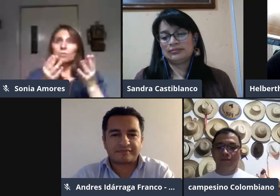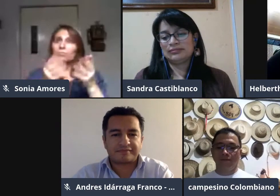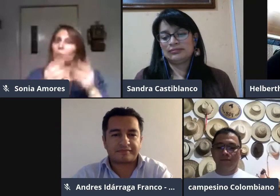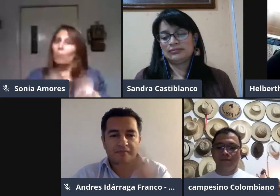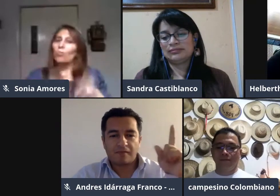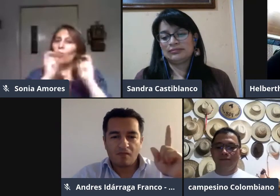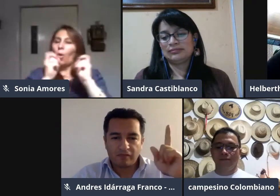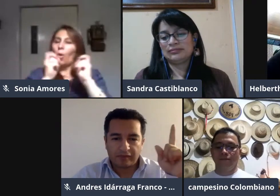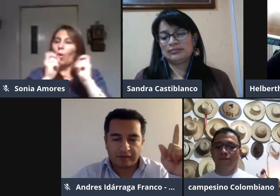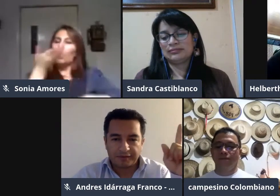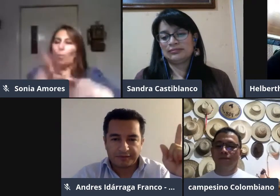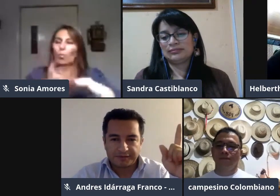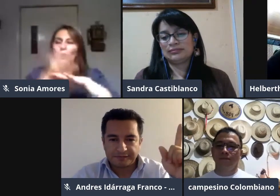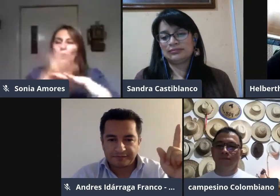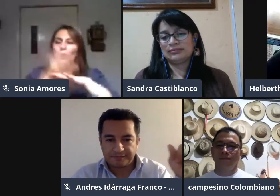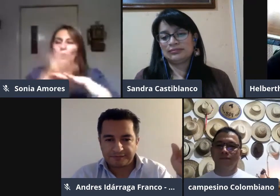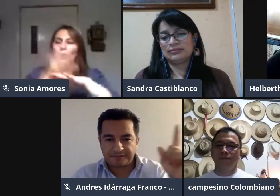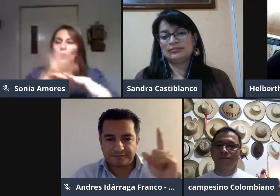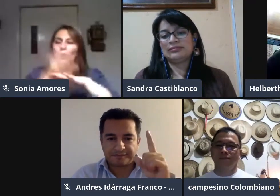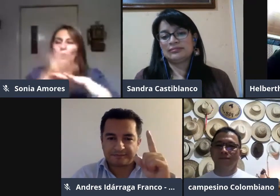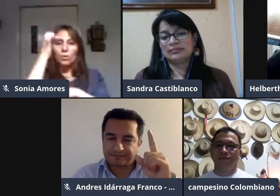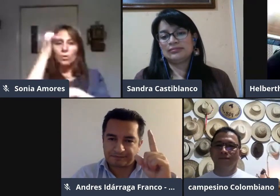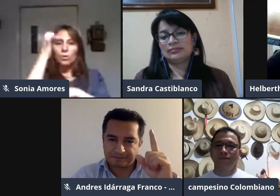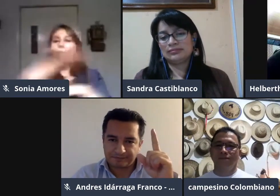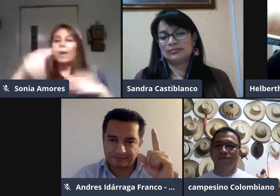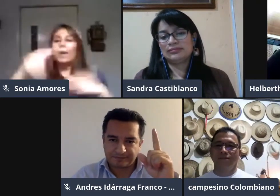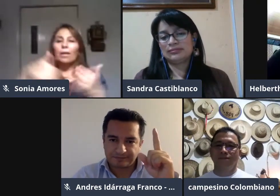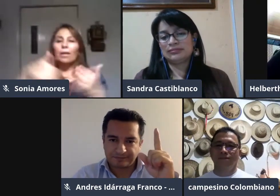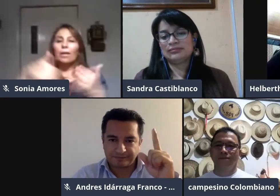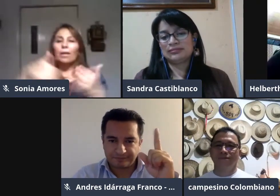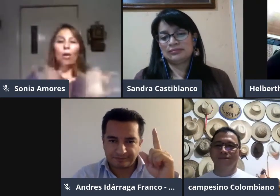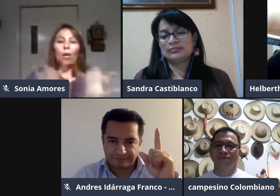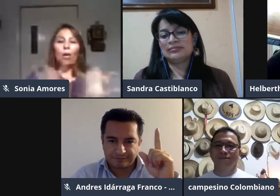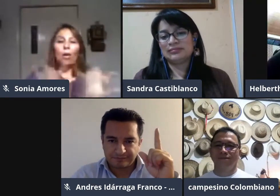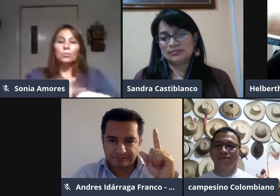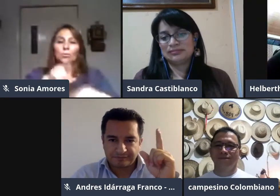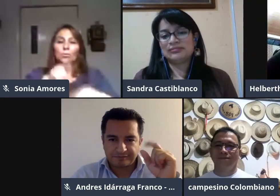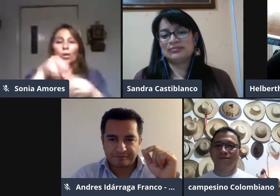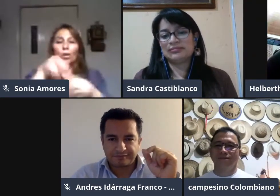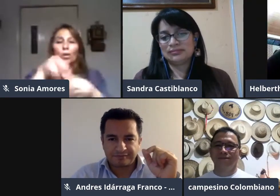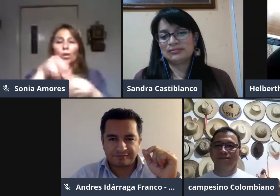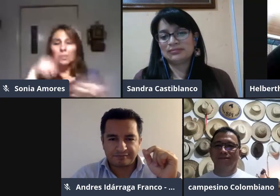sea pertinente para estos tiempos de crisis de civilización.